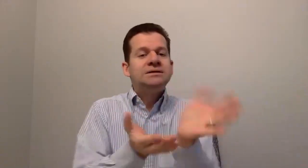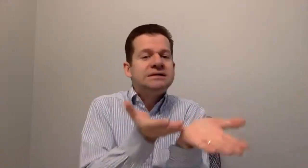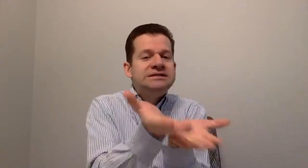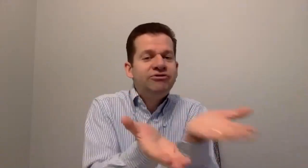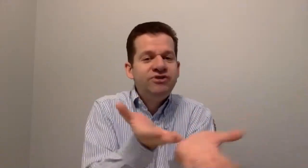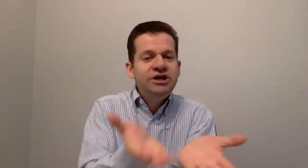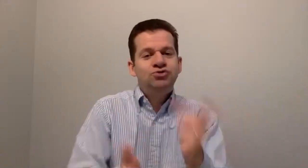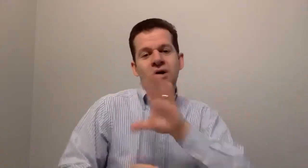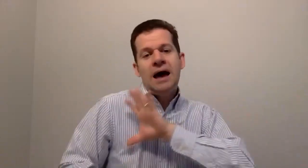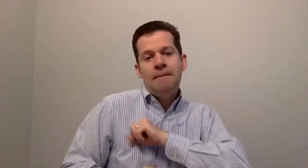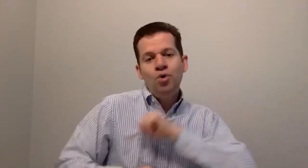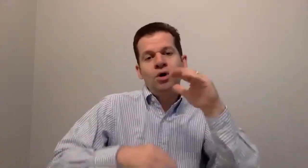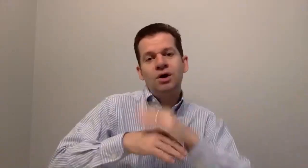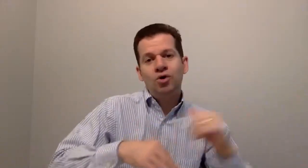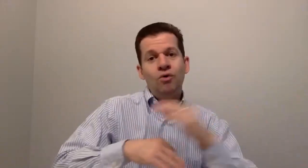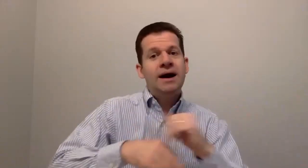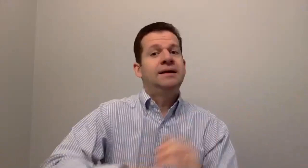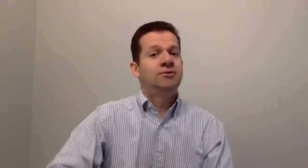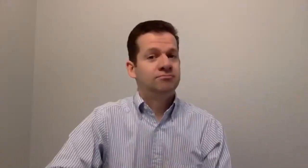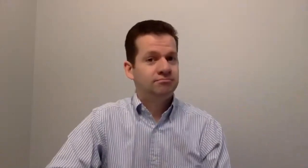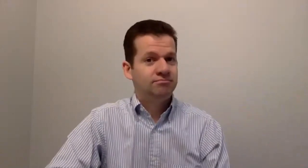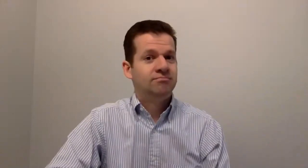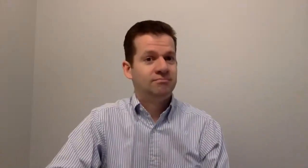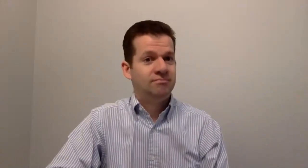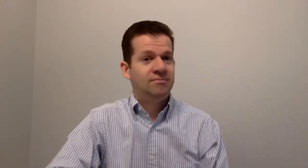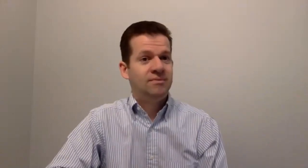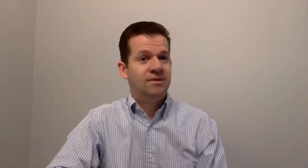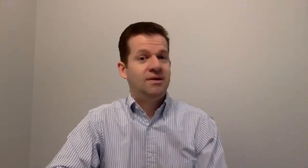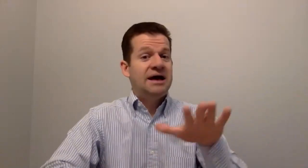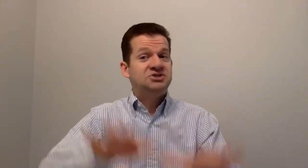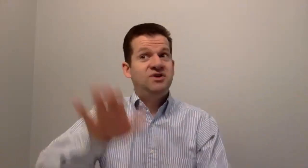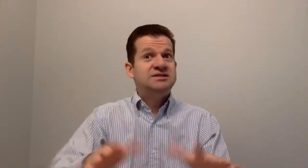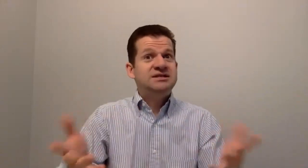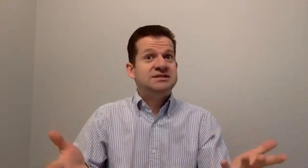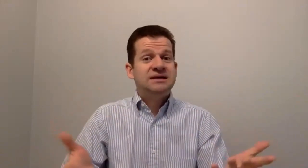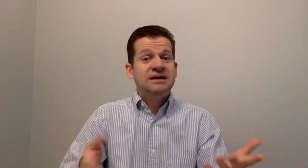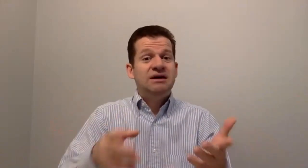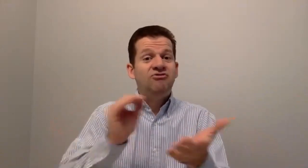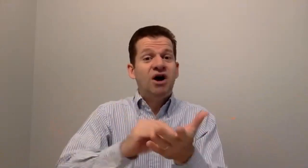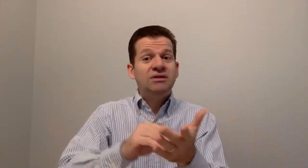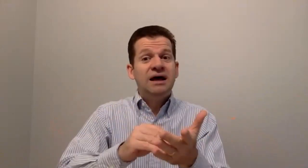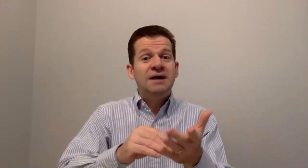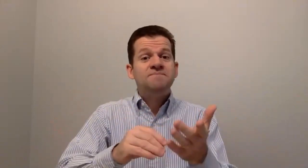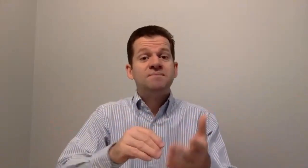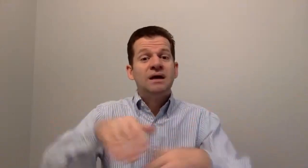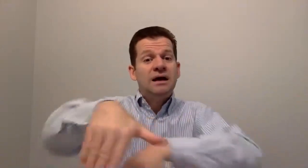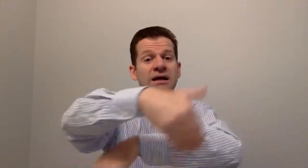Mostra serviço, amor, com carinho. Às vezes, falta